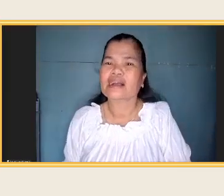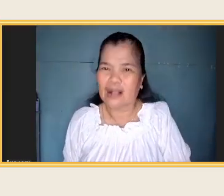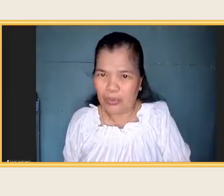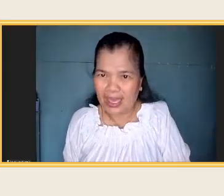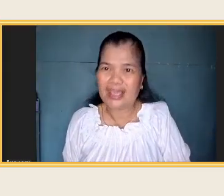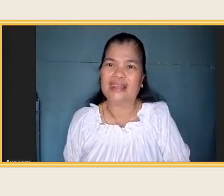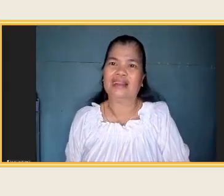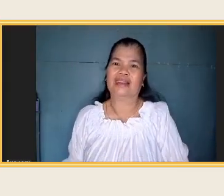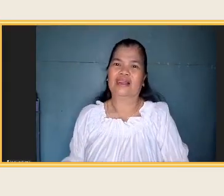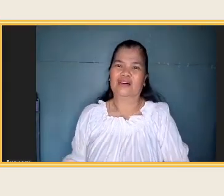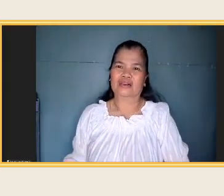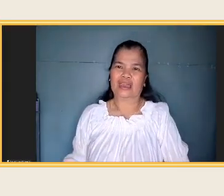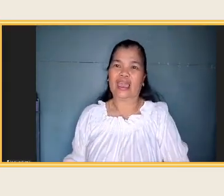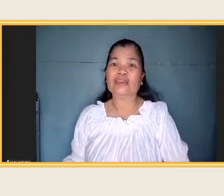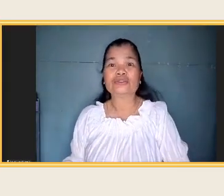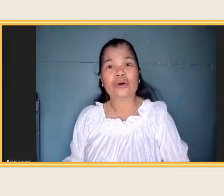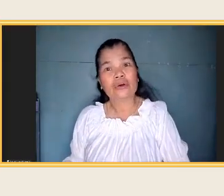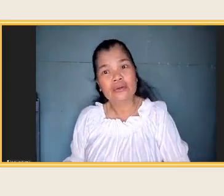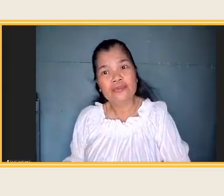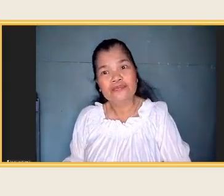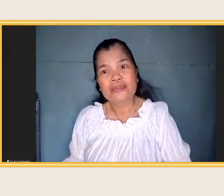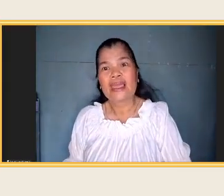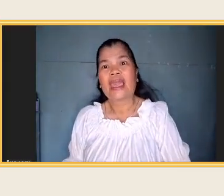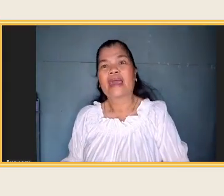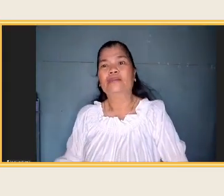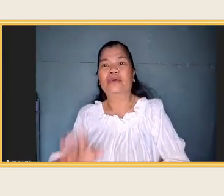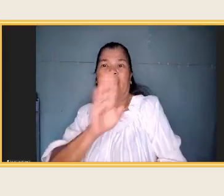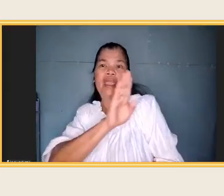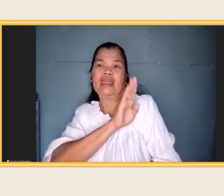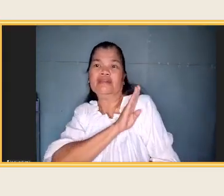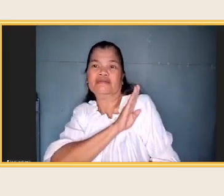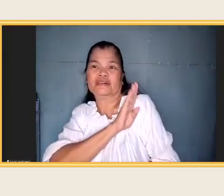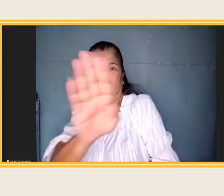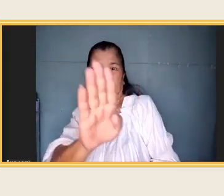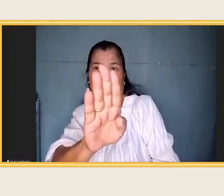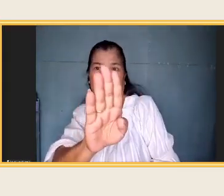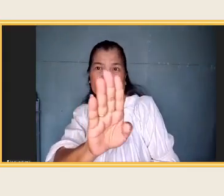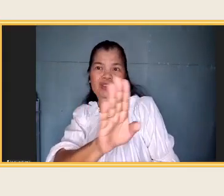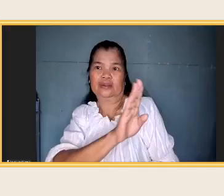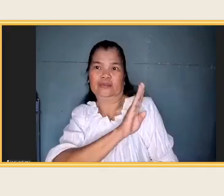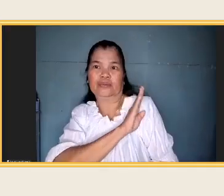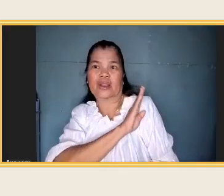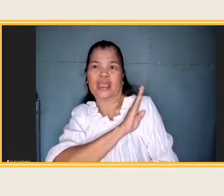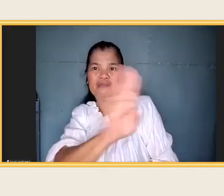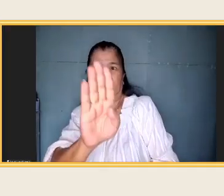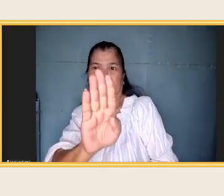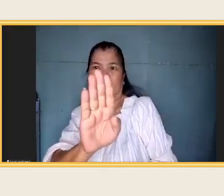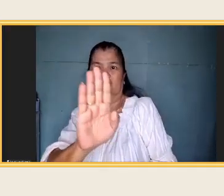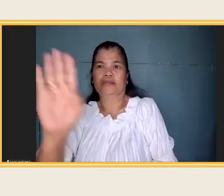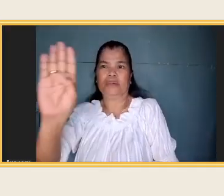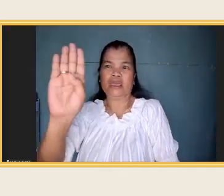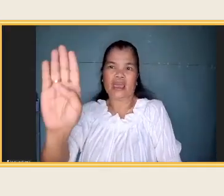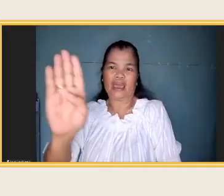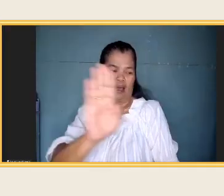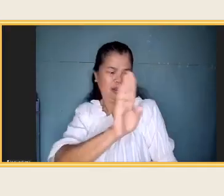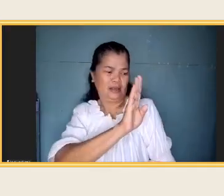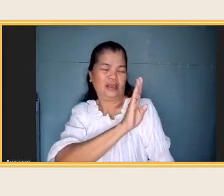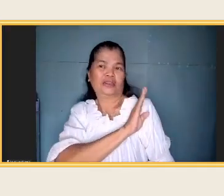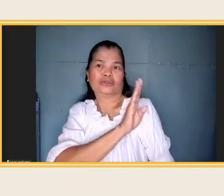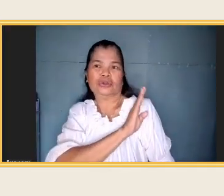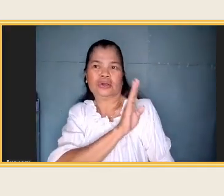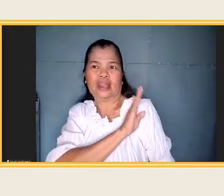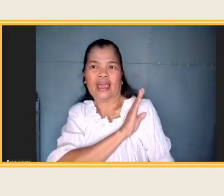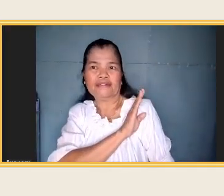pwedeng gawin. Okay, so brave, brave. B